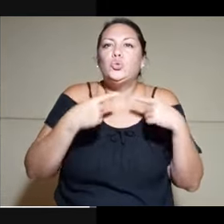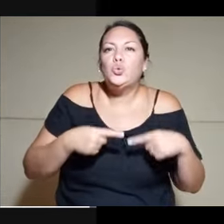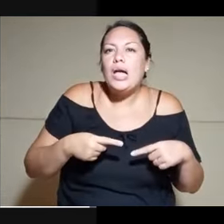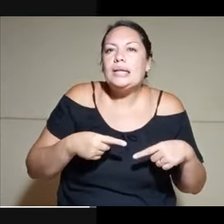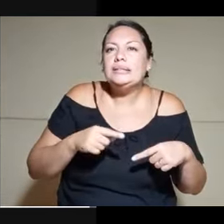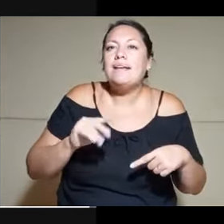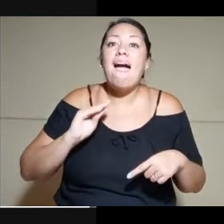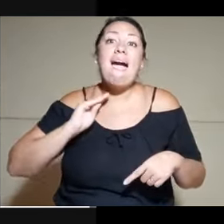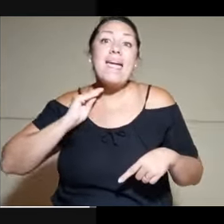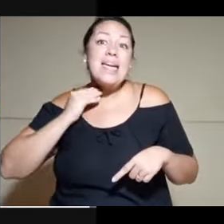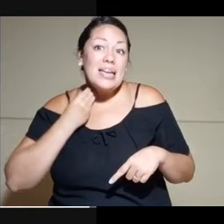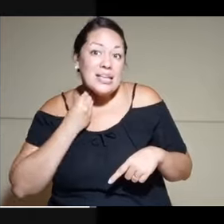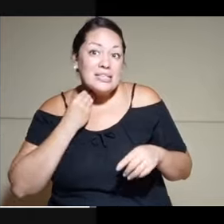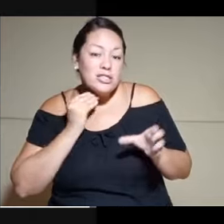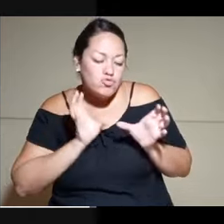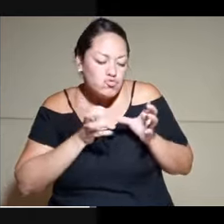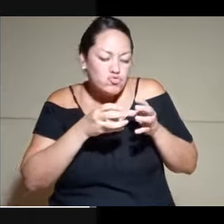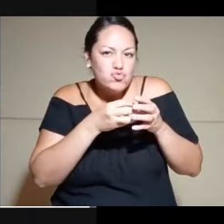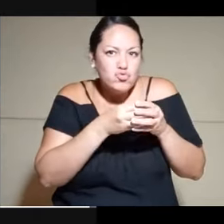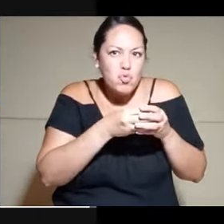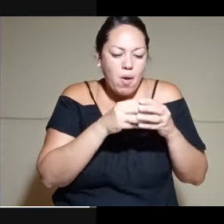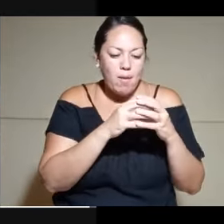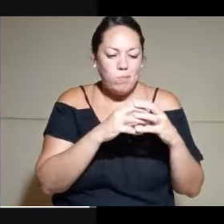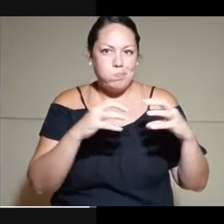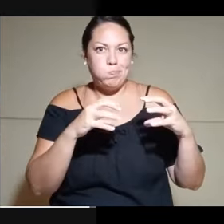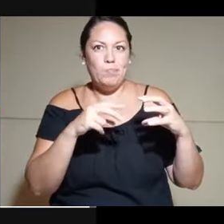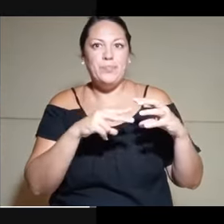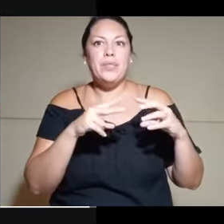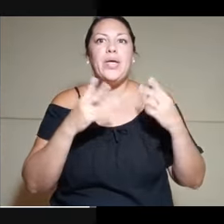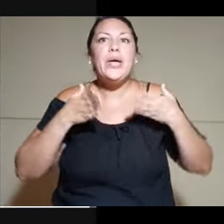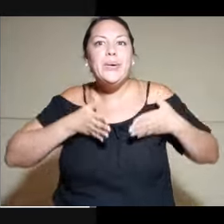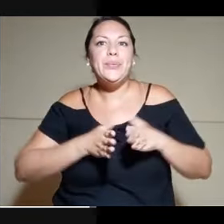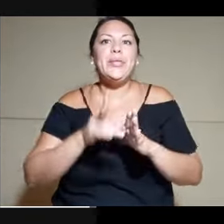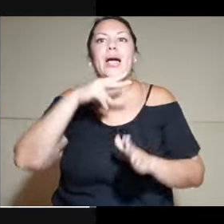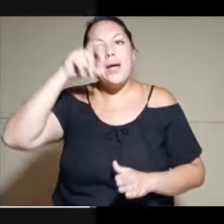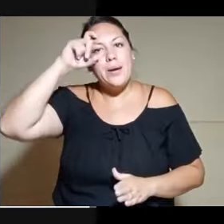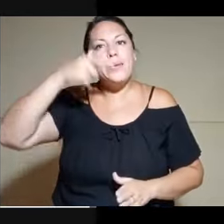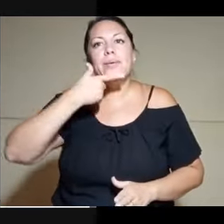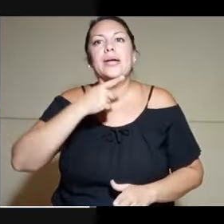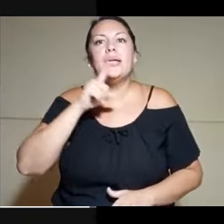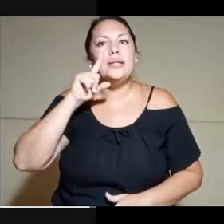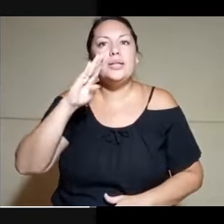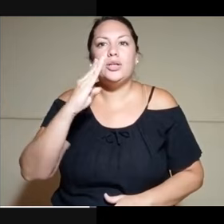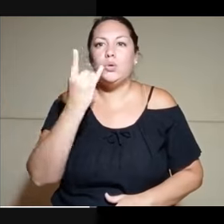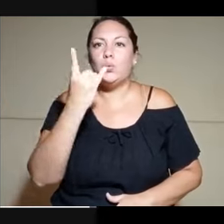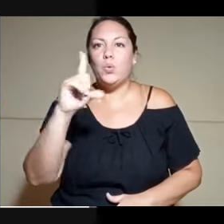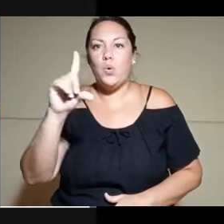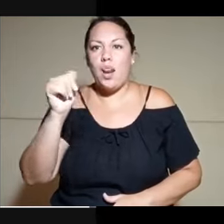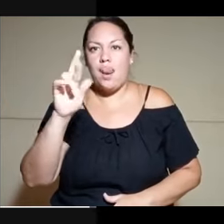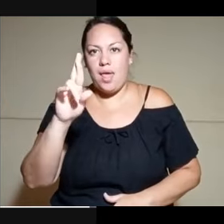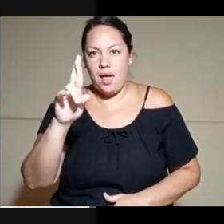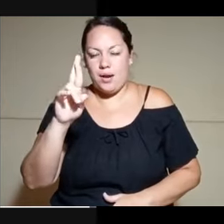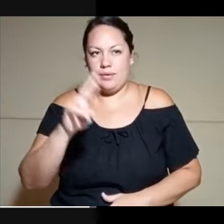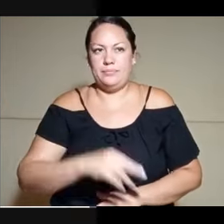núcleos, o sea, cúmulos de sustancia gris, que llamadas núcleos, ¿no es cierto?, donde tenemos los cuerpitos neuronales, donde tenemos